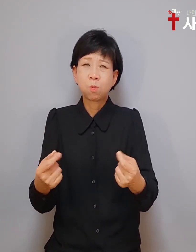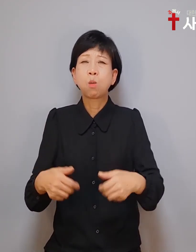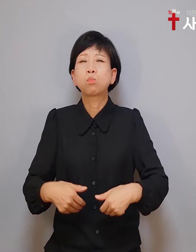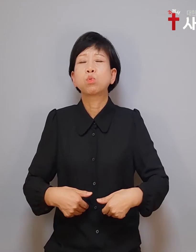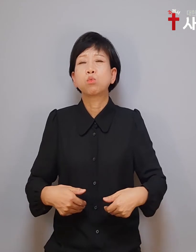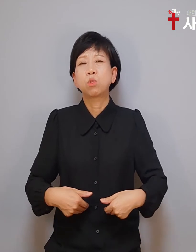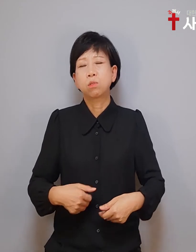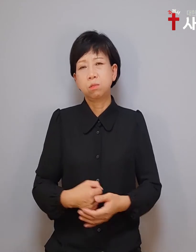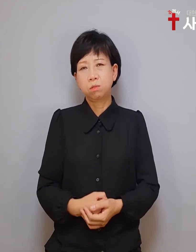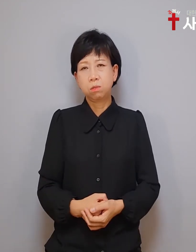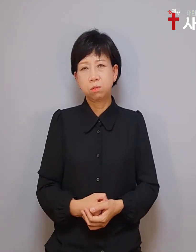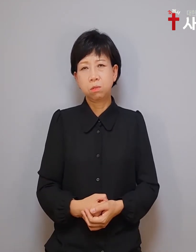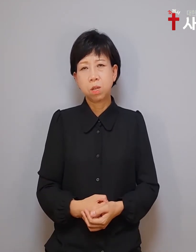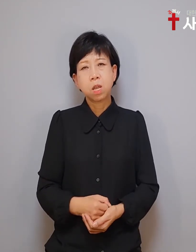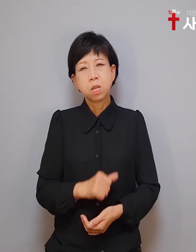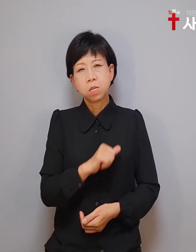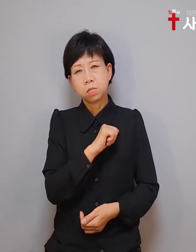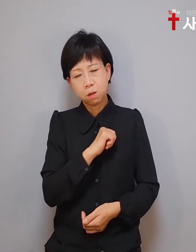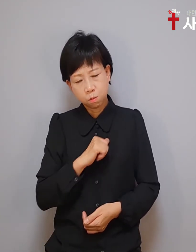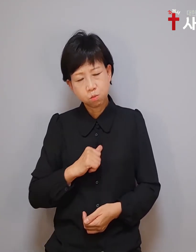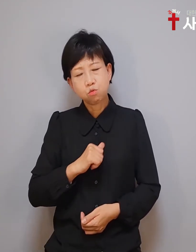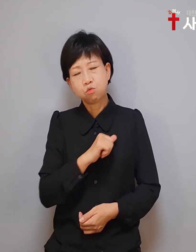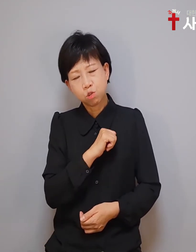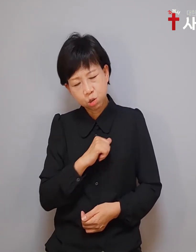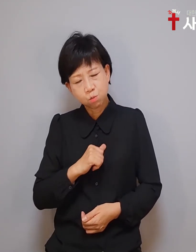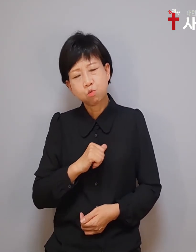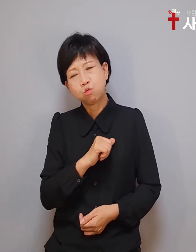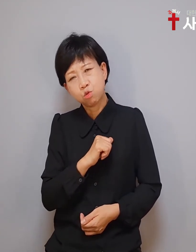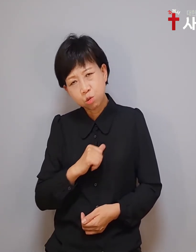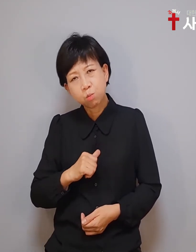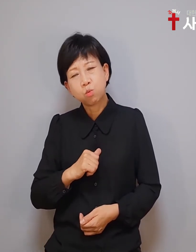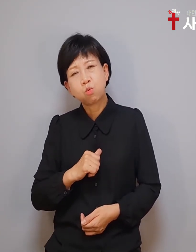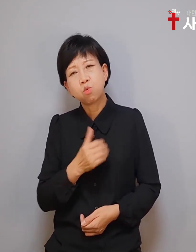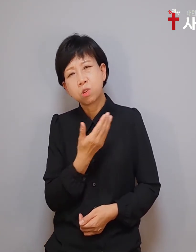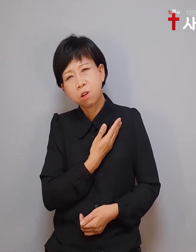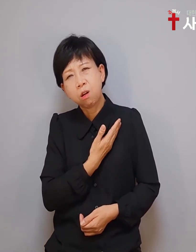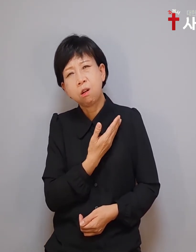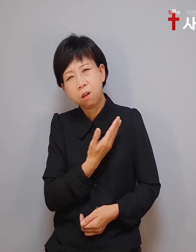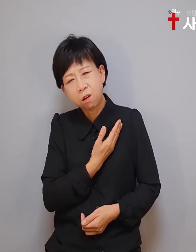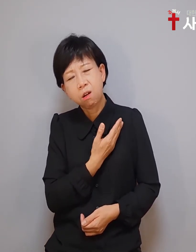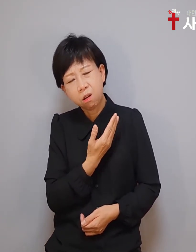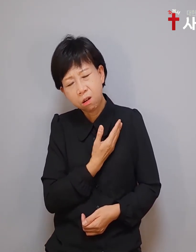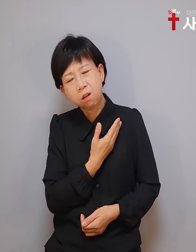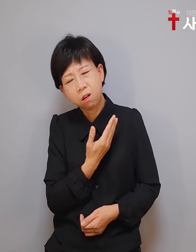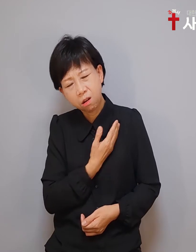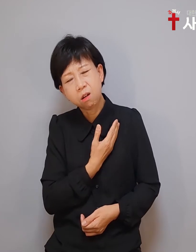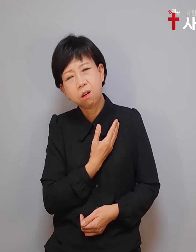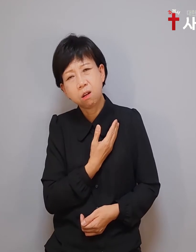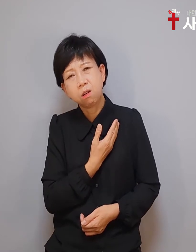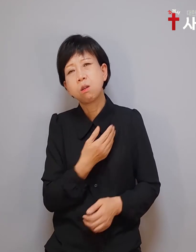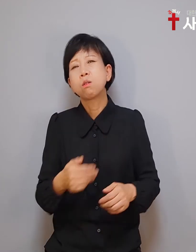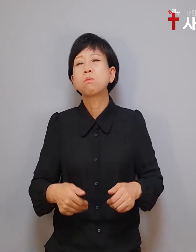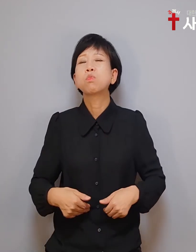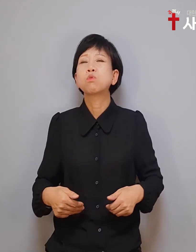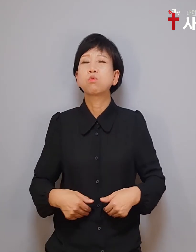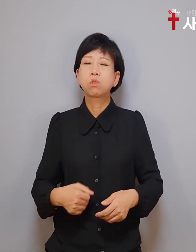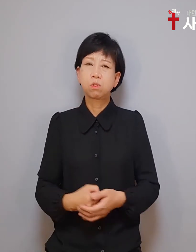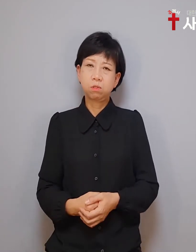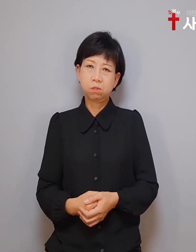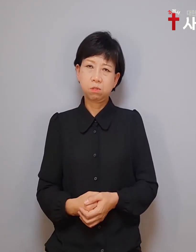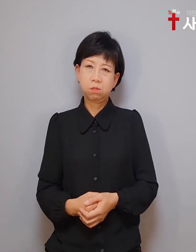조금 더 있어야 되는 거예요. 좀 더 견디셔야 돼요. 지금 당장 취업했는데 교통사고로 들어 눕긴